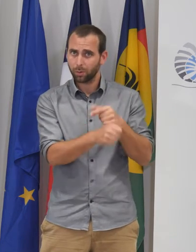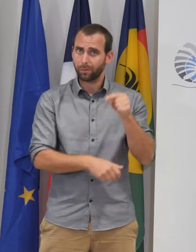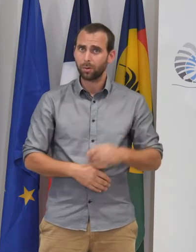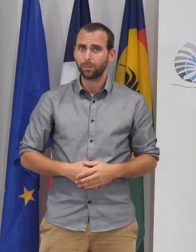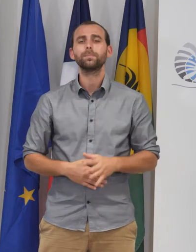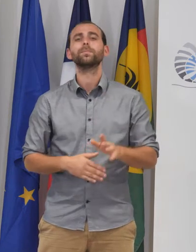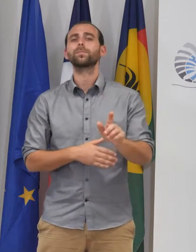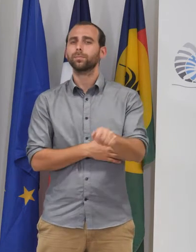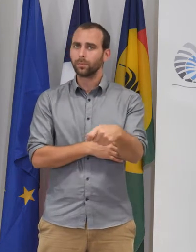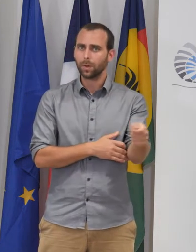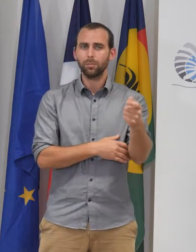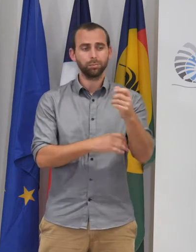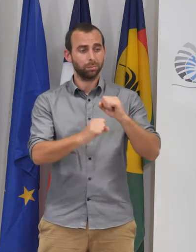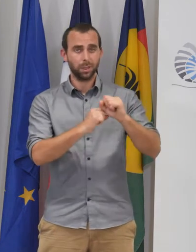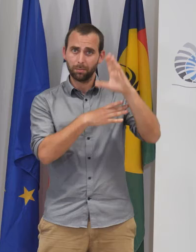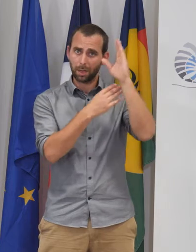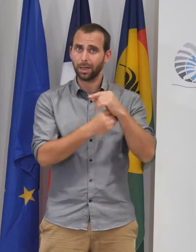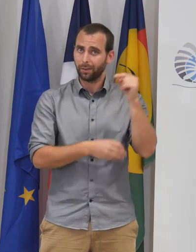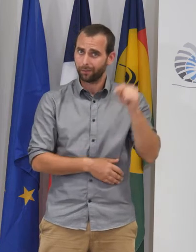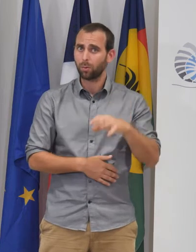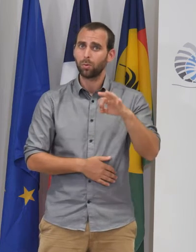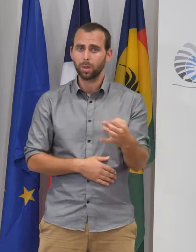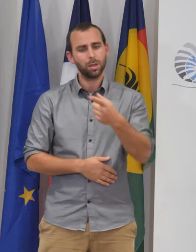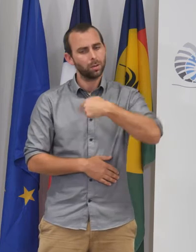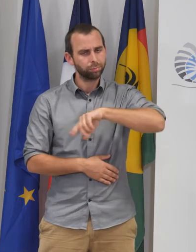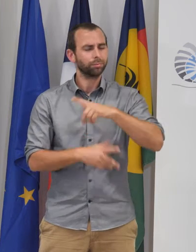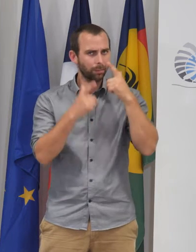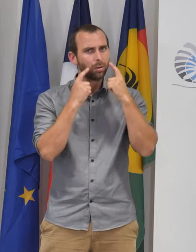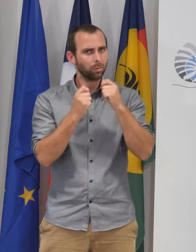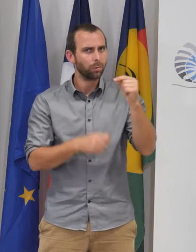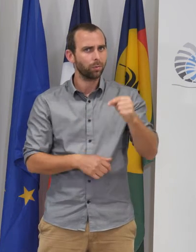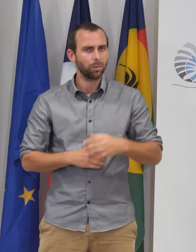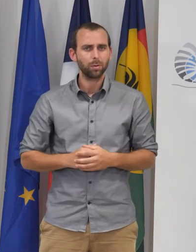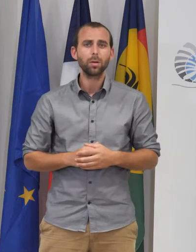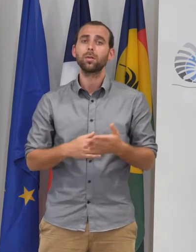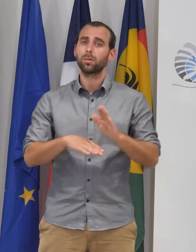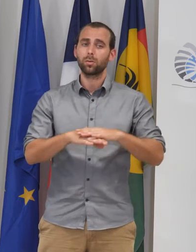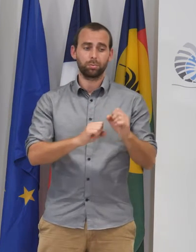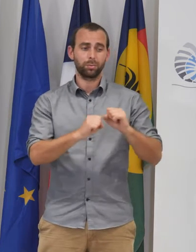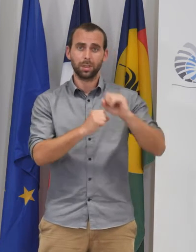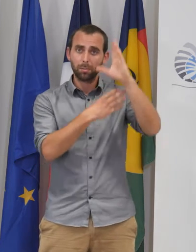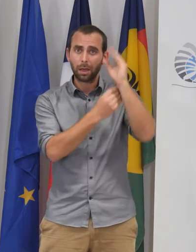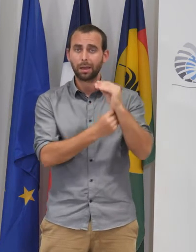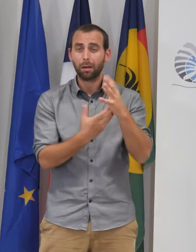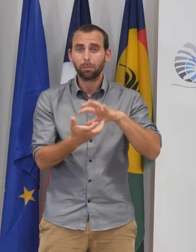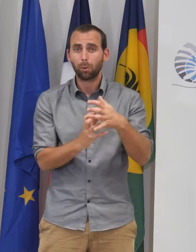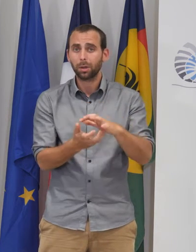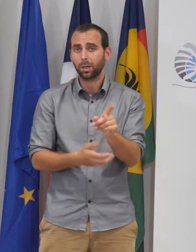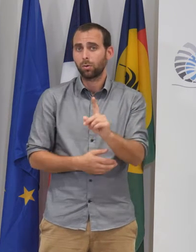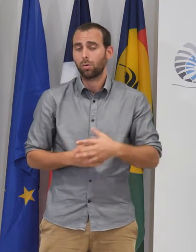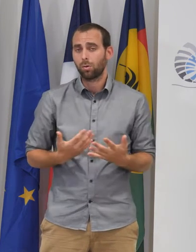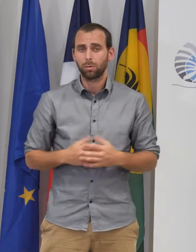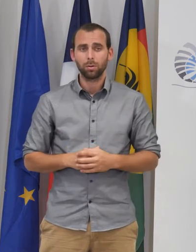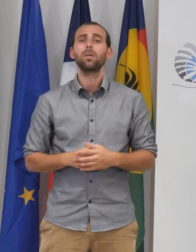de mise et on y sera plus vigilant. Mais les gestes barrières, ce n'est pas la partie la plus compliquée. C'est le déplacement